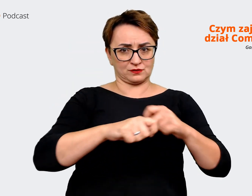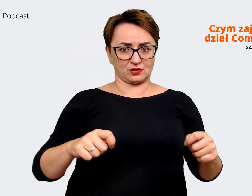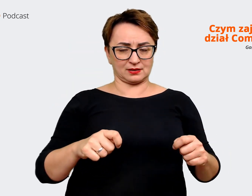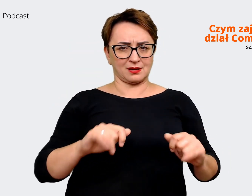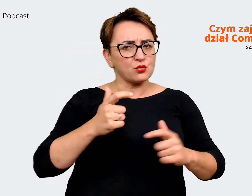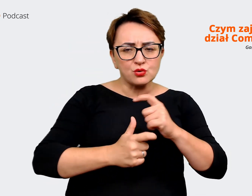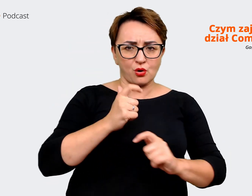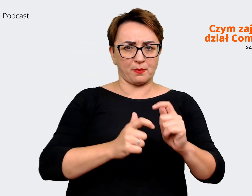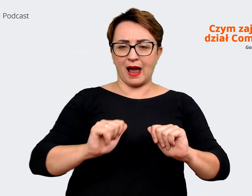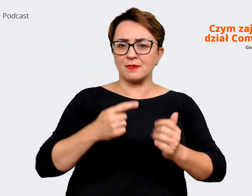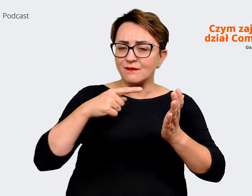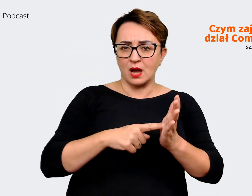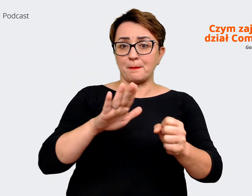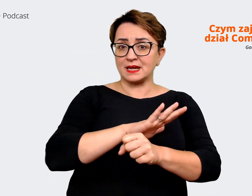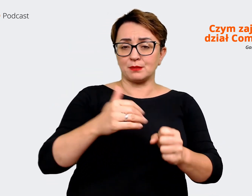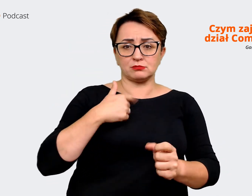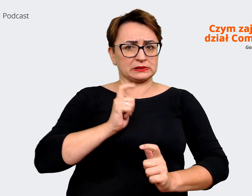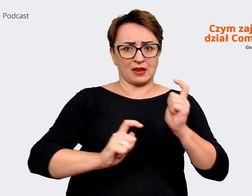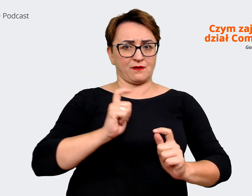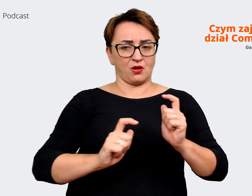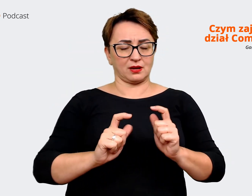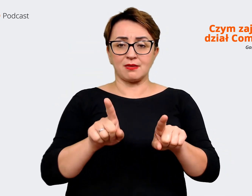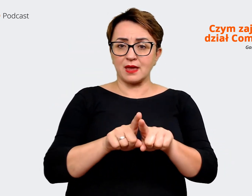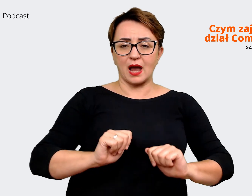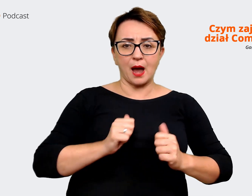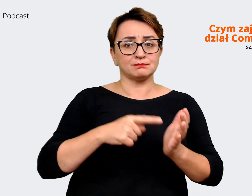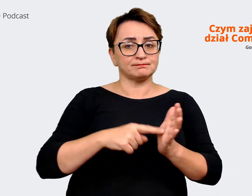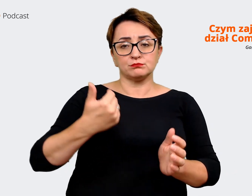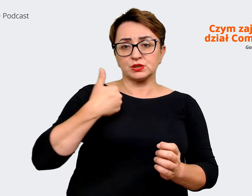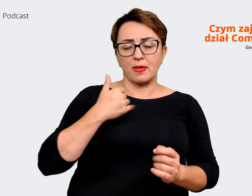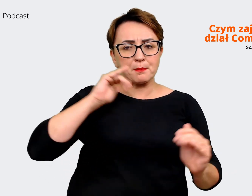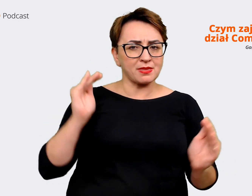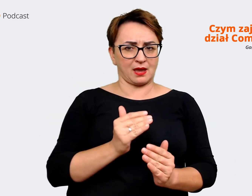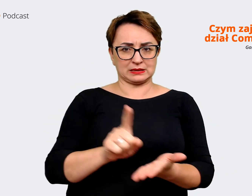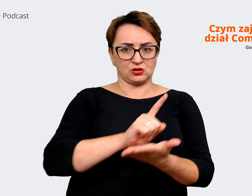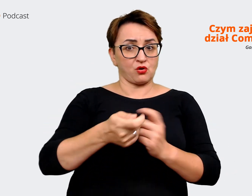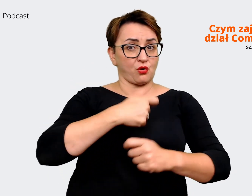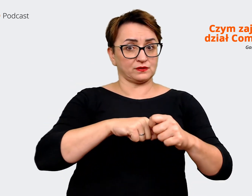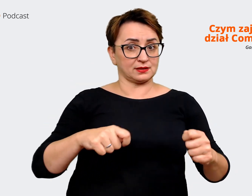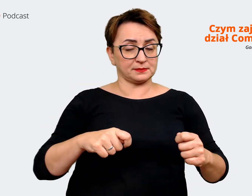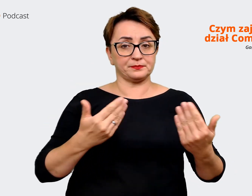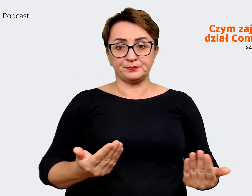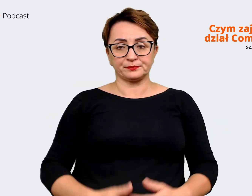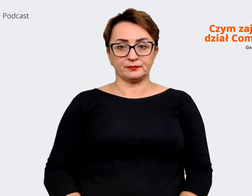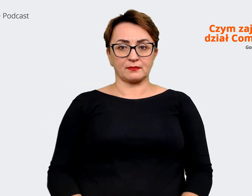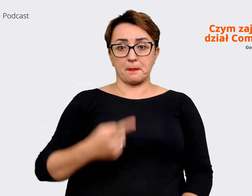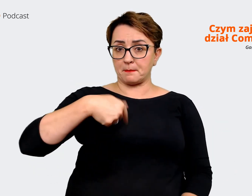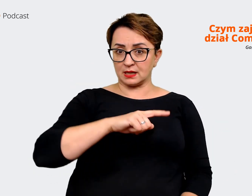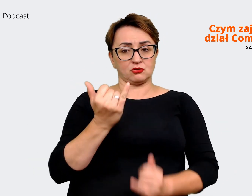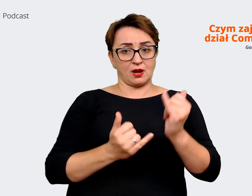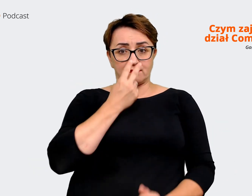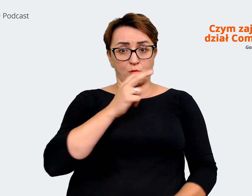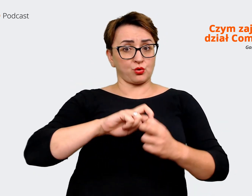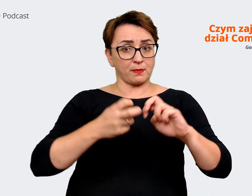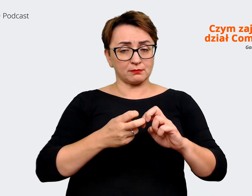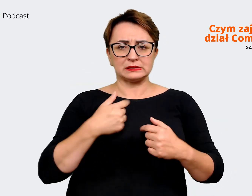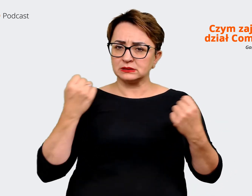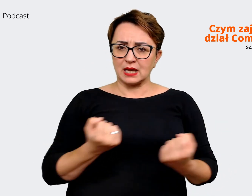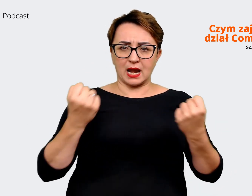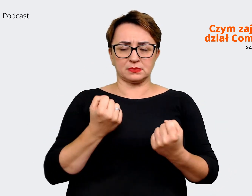a nie problemów, tak? No bo często spotykamy się właśnie, jeżeli chodzi o właśnie taki stereotyp prawnika, tak, że prawnik znajduje bardzo